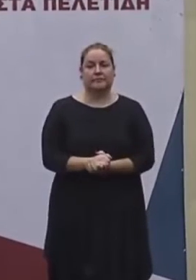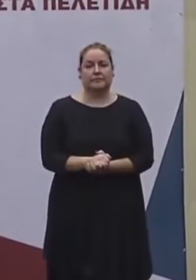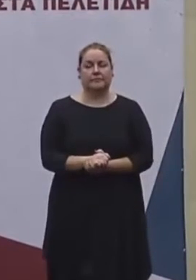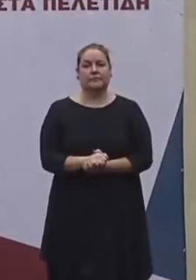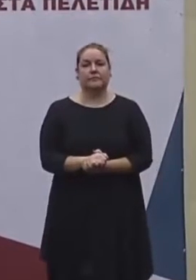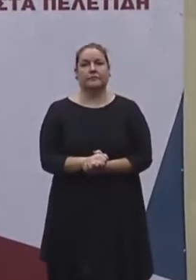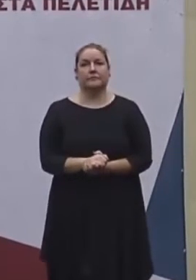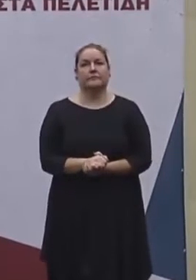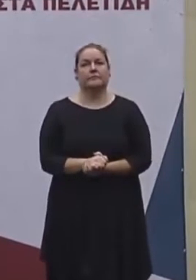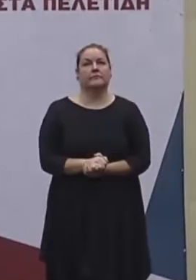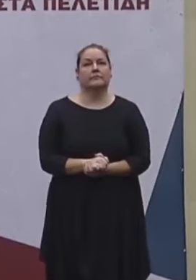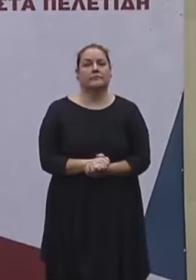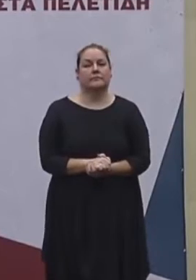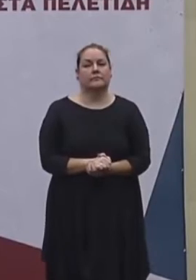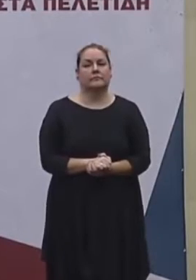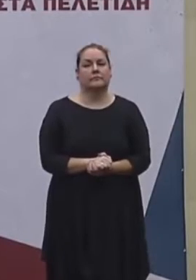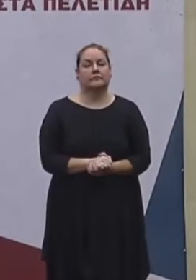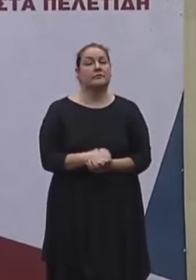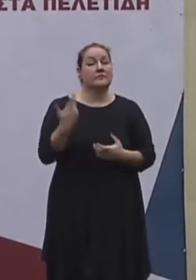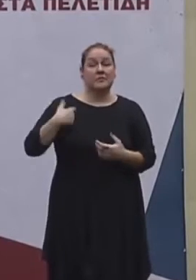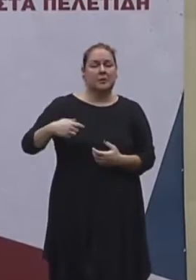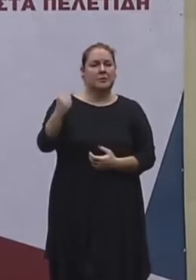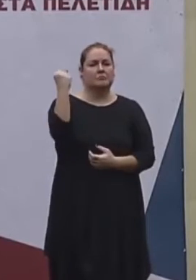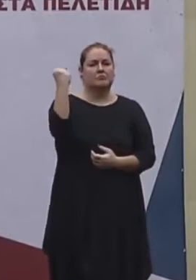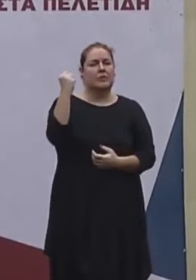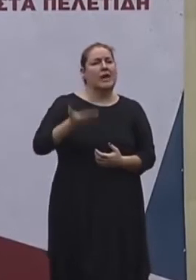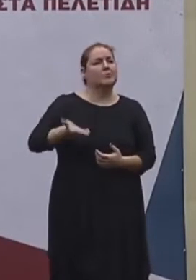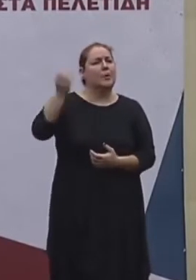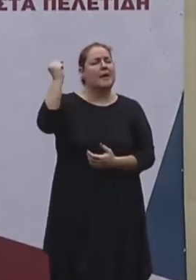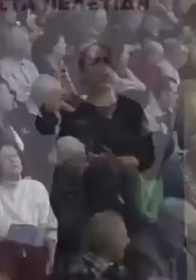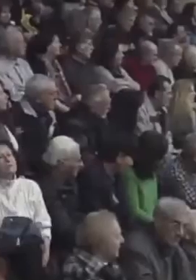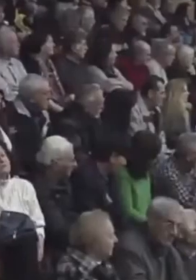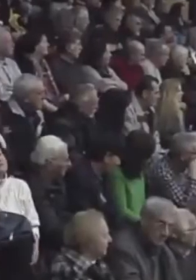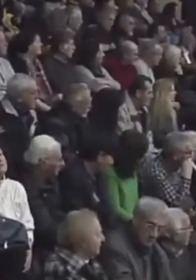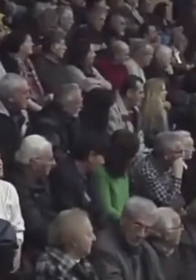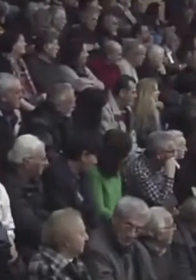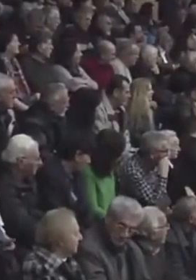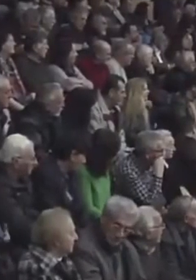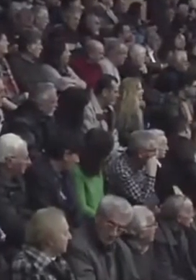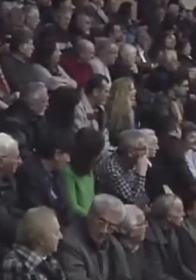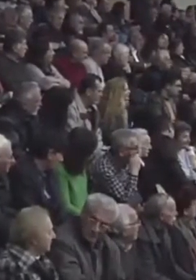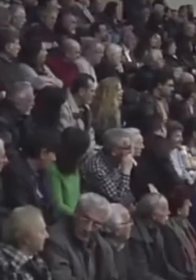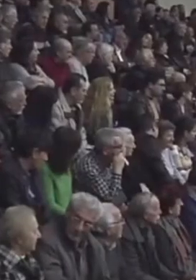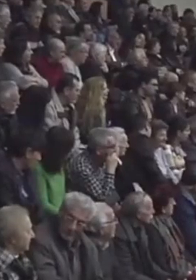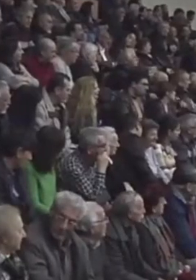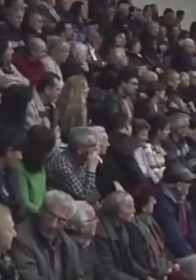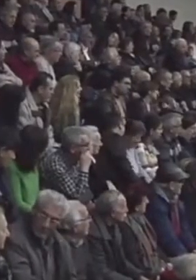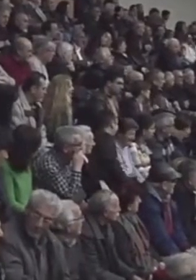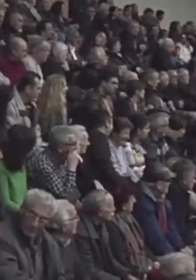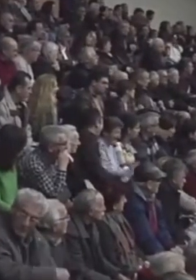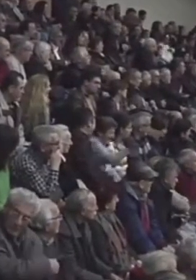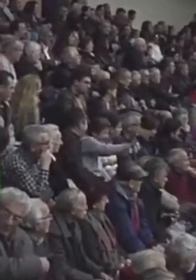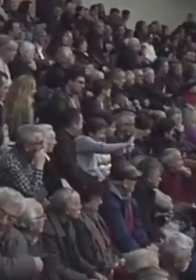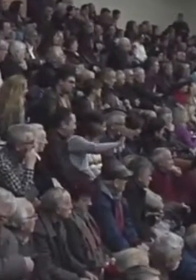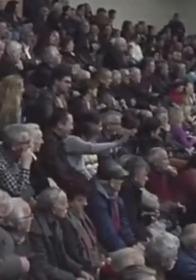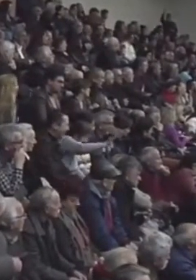Διασχίσαμε επίσης με υψωμένη τη γροθιά την πόλη, με τελική κατεύθυνση το λιμάνι, διεκδικώντας